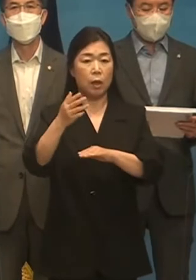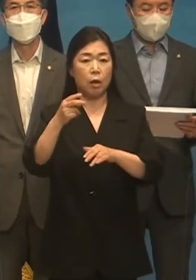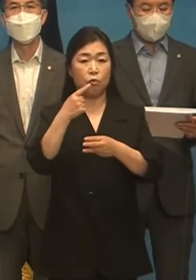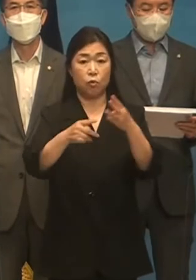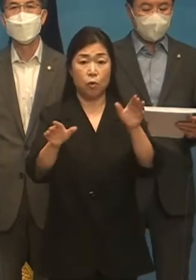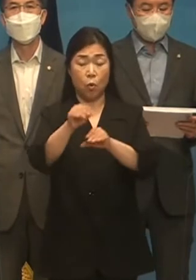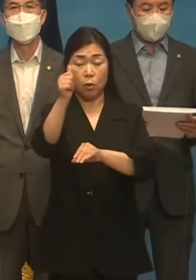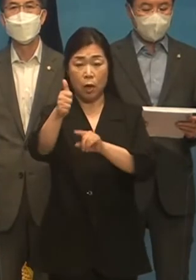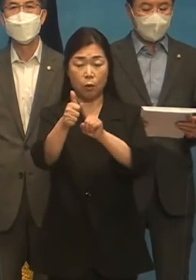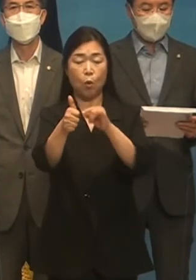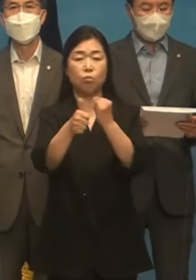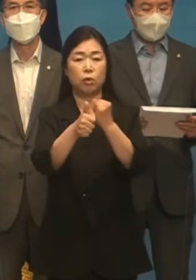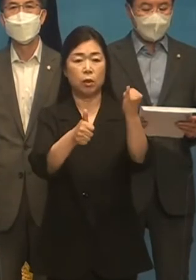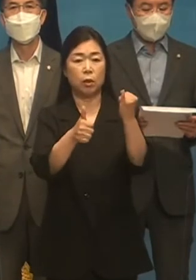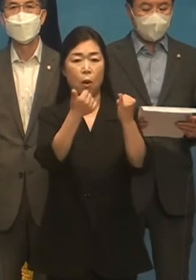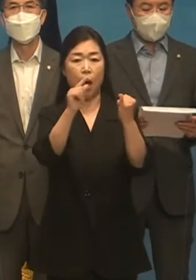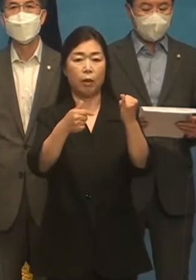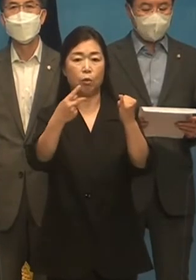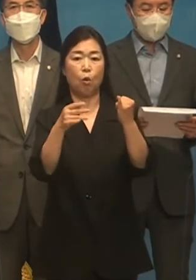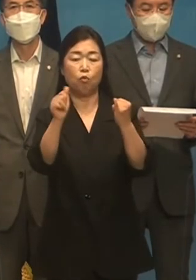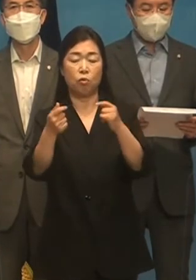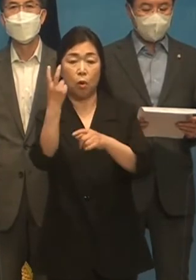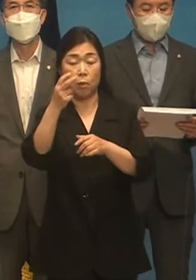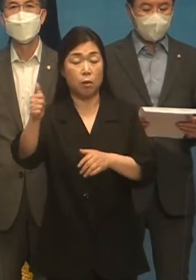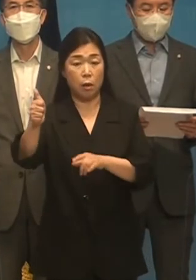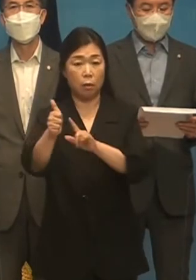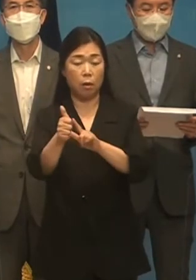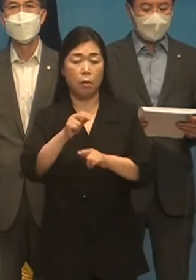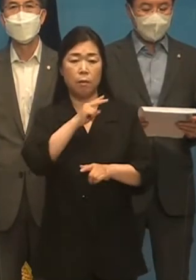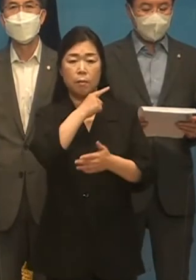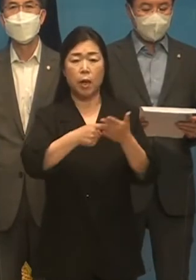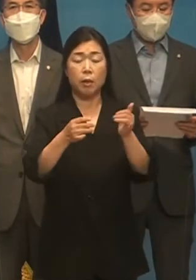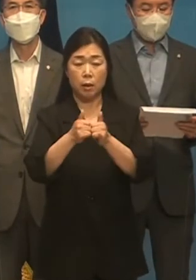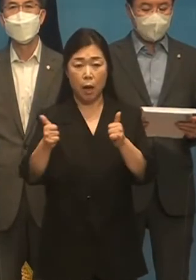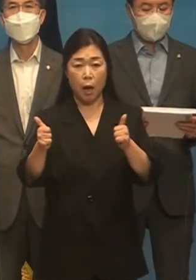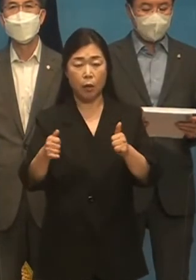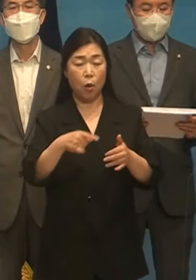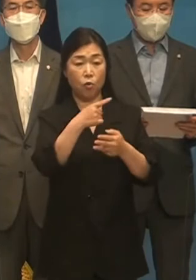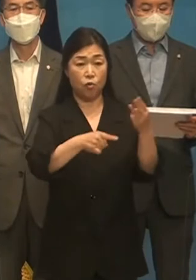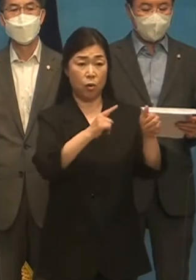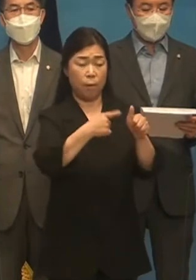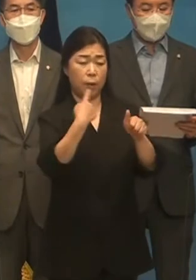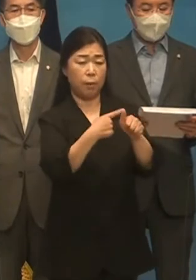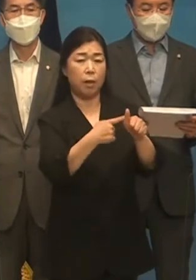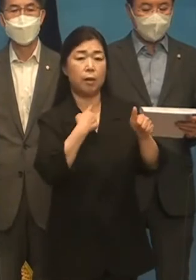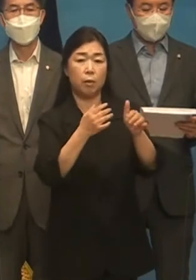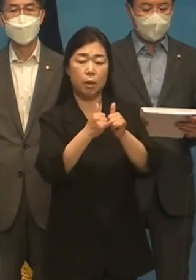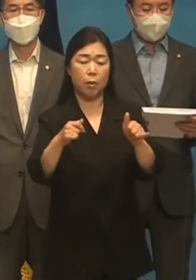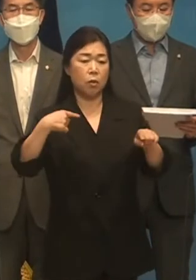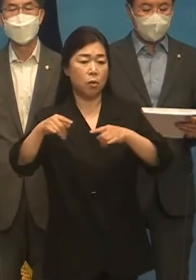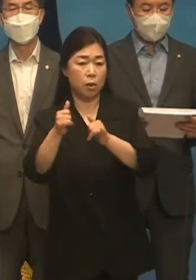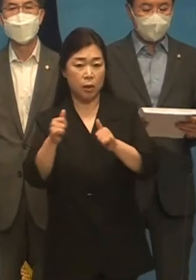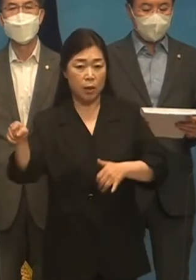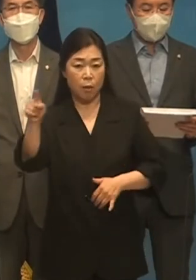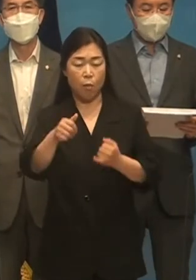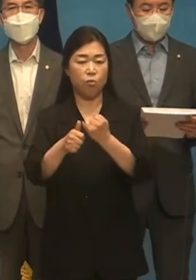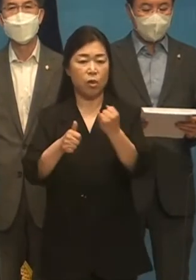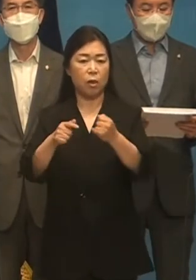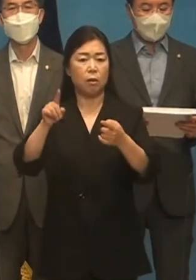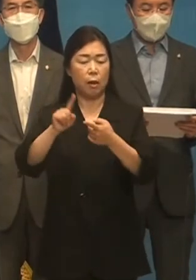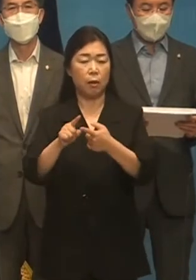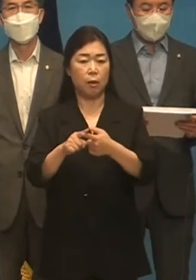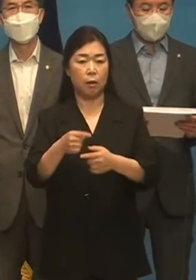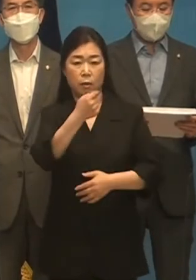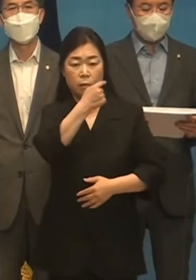부인 그리고 한동훈 검사장을 피해자로 하고 윤 전 총장의 비판적이던 정치인들과 그의 부인에 대한